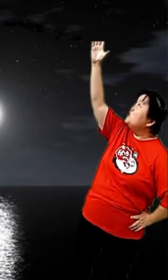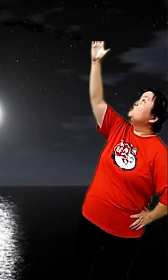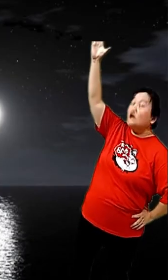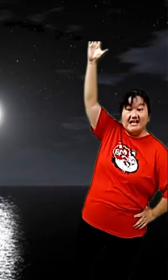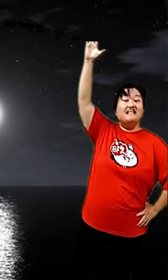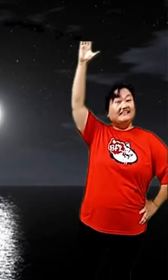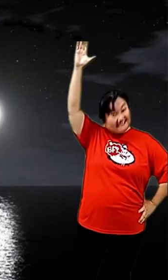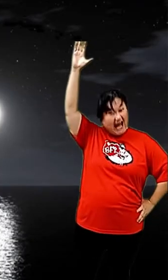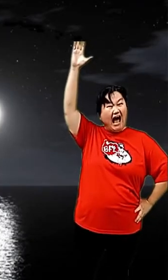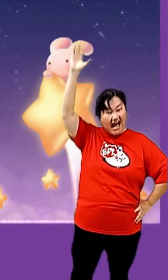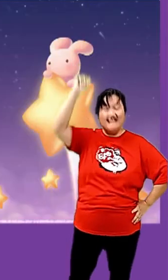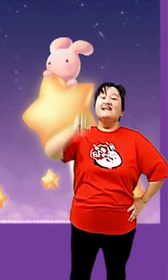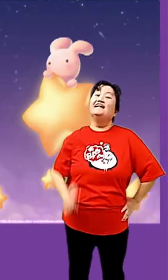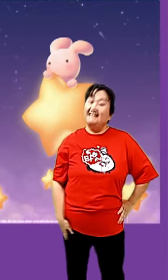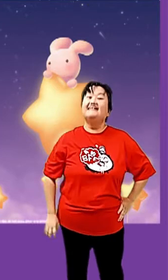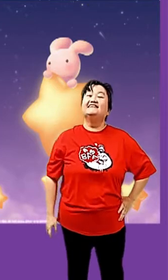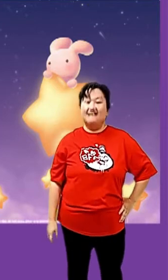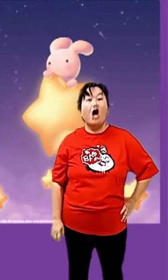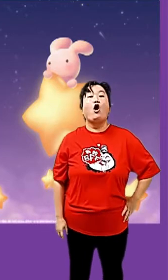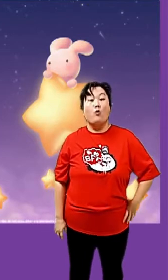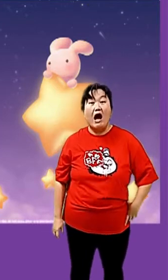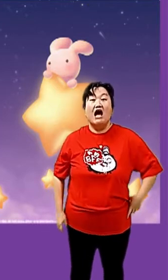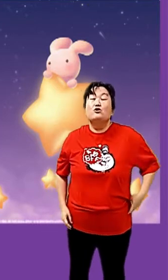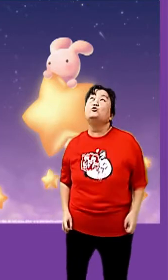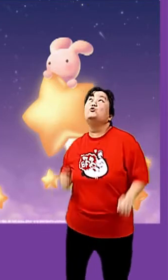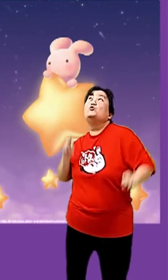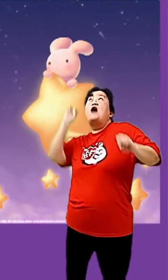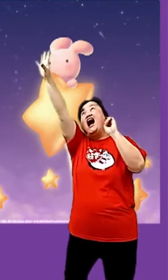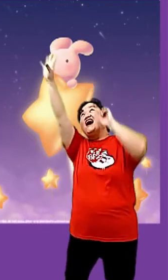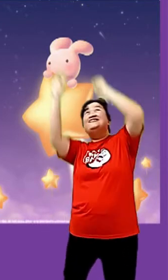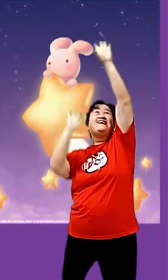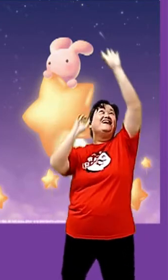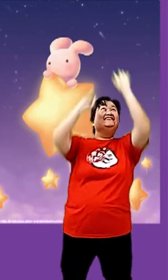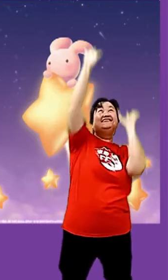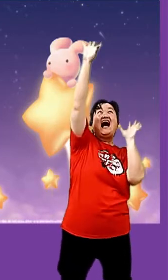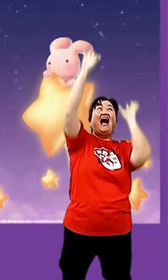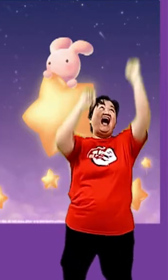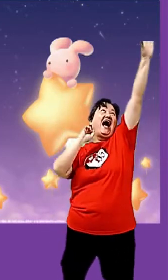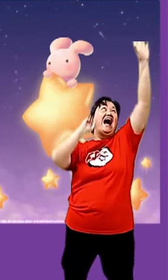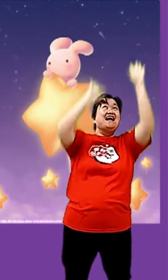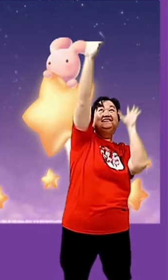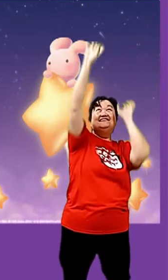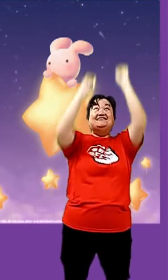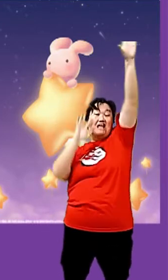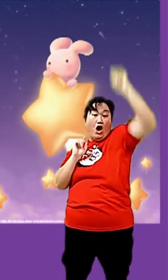puts the moon in the sky. He's the one who hung the stars.